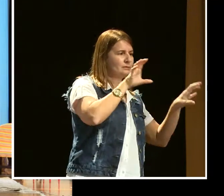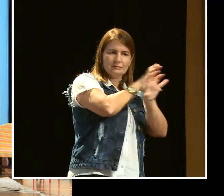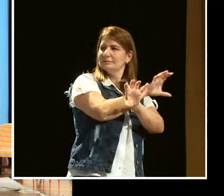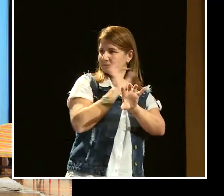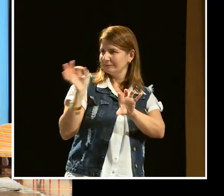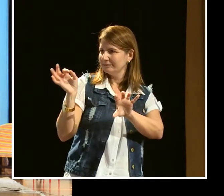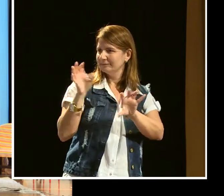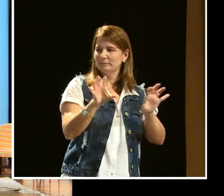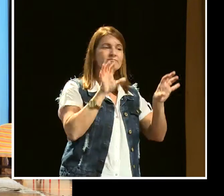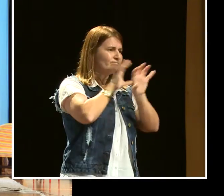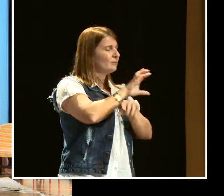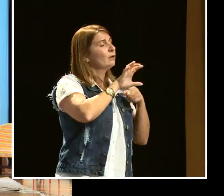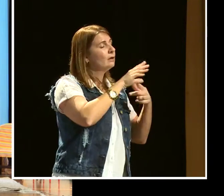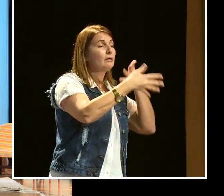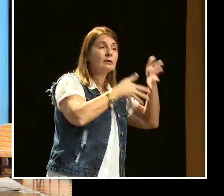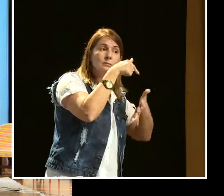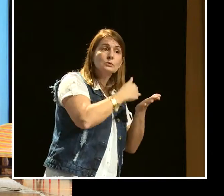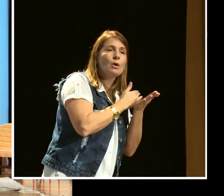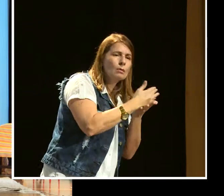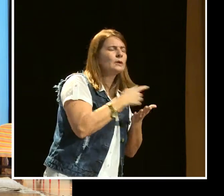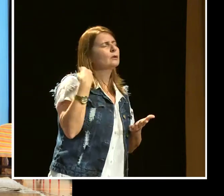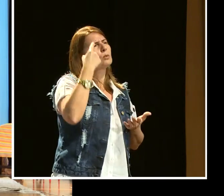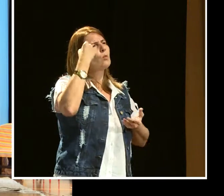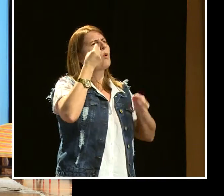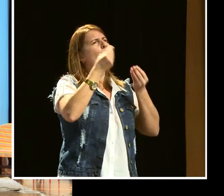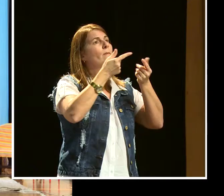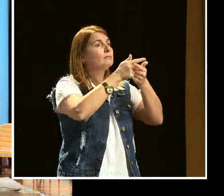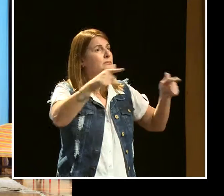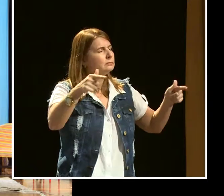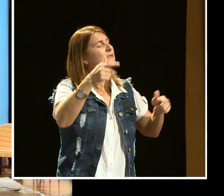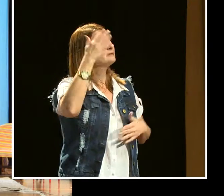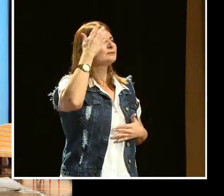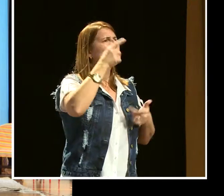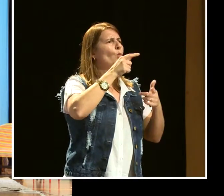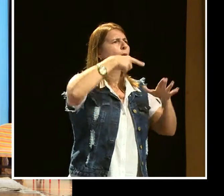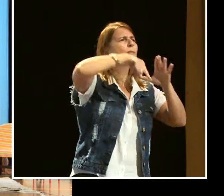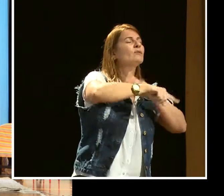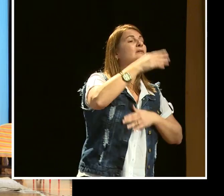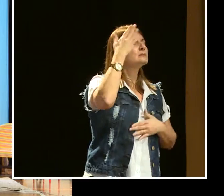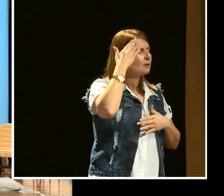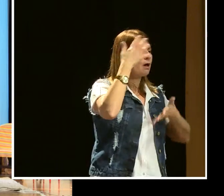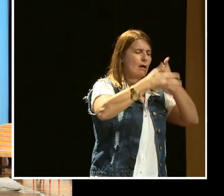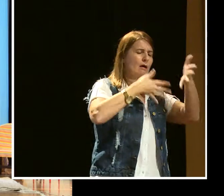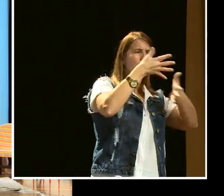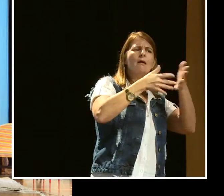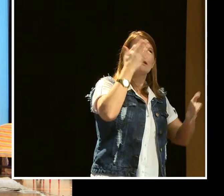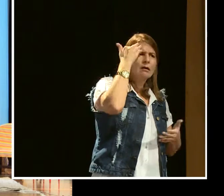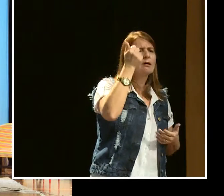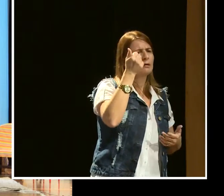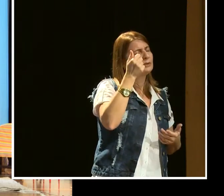e começou-se a mesclar, certo, Ana? Começou-se a mesclar o ensino da língua de sinais e